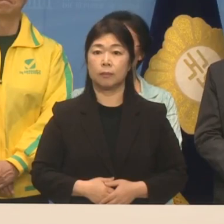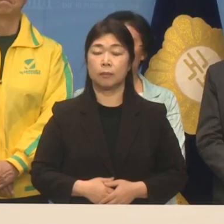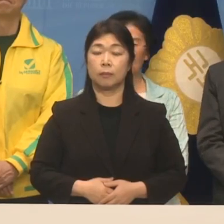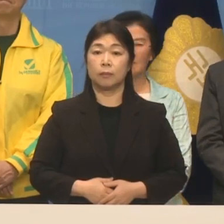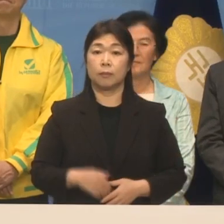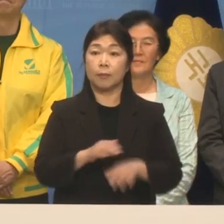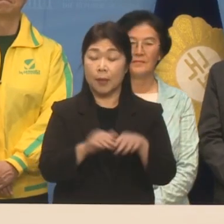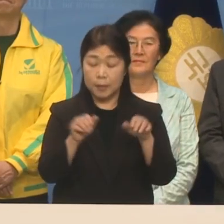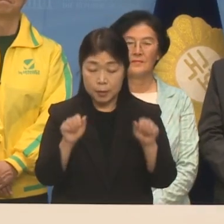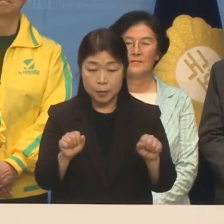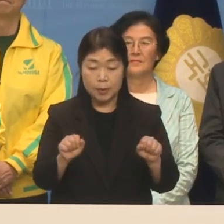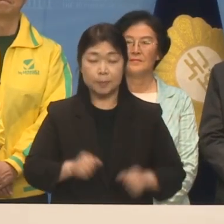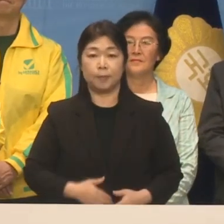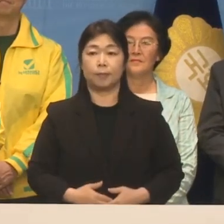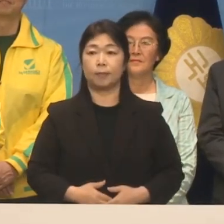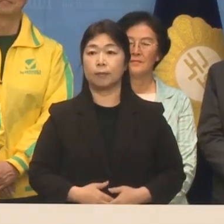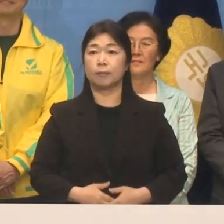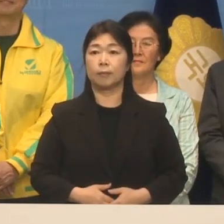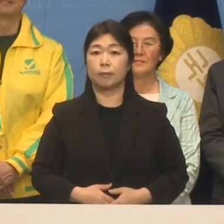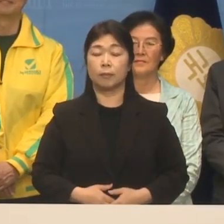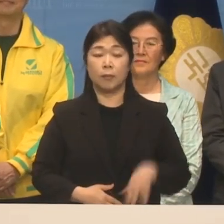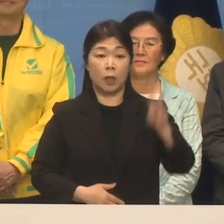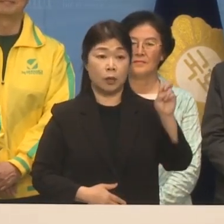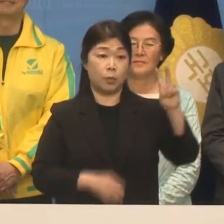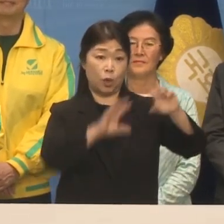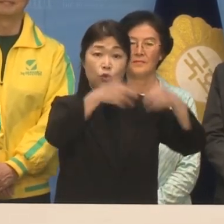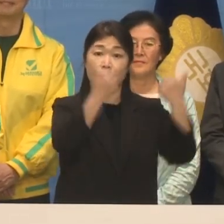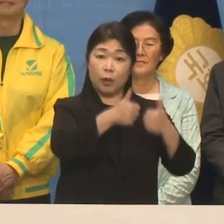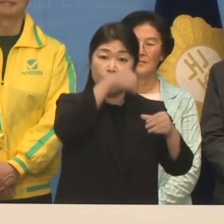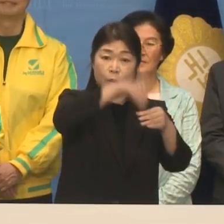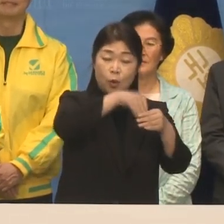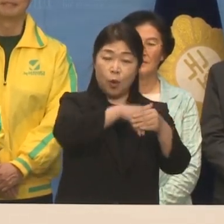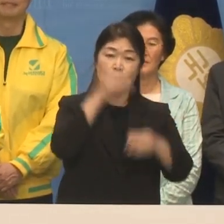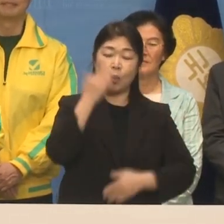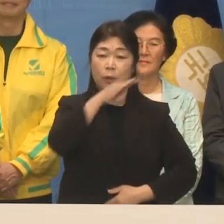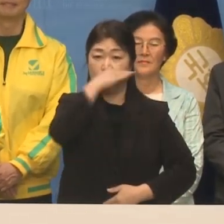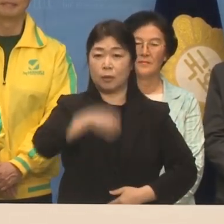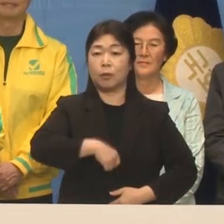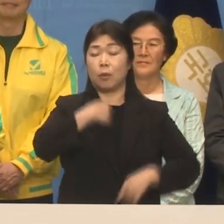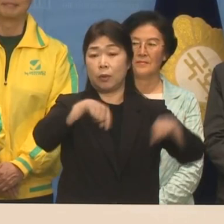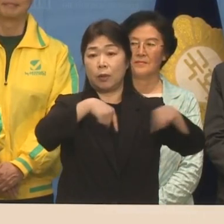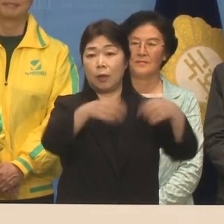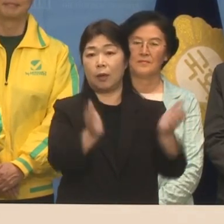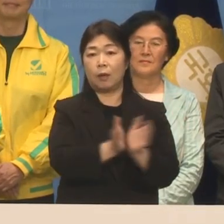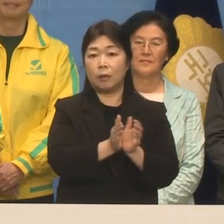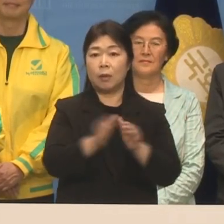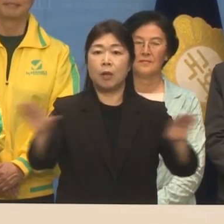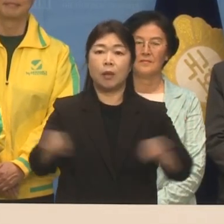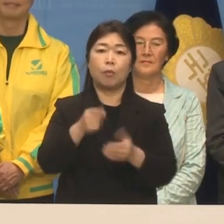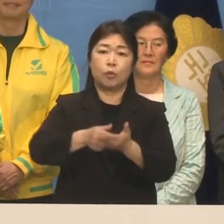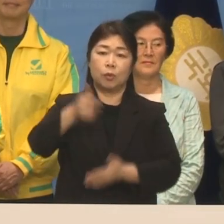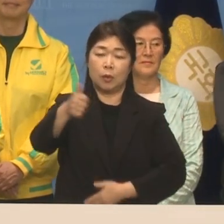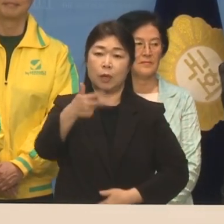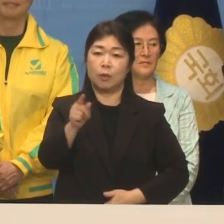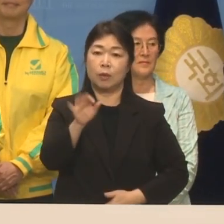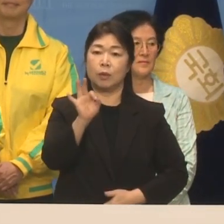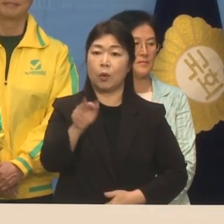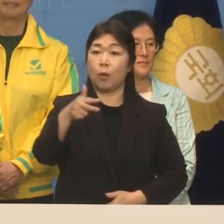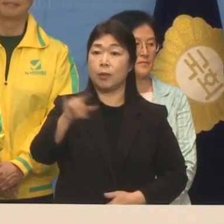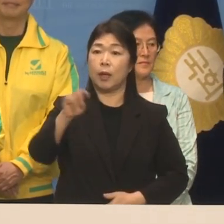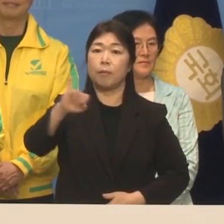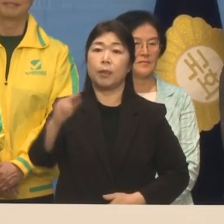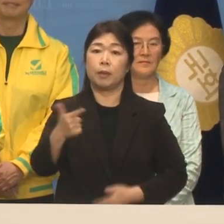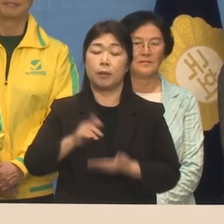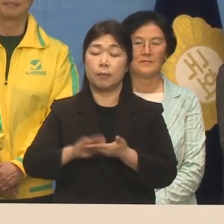네, 안녕하십니까. 21대 총선 녹색정의당 선대본부장, 녹색정의당 사무총장 정재민입니다. 네,